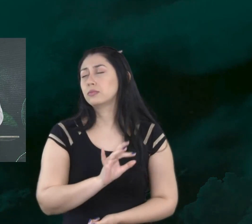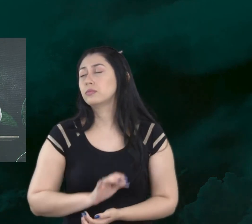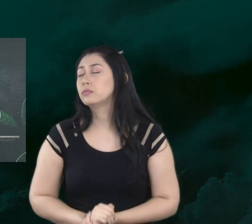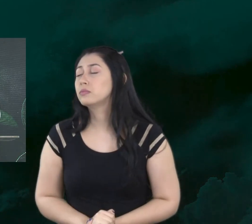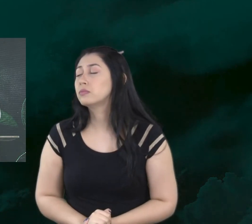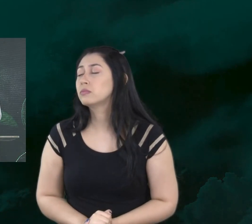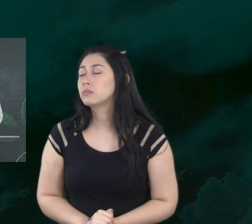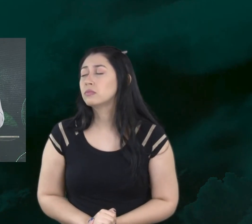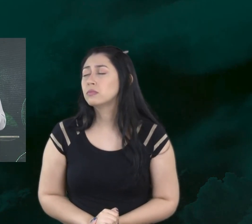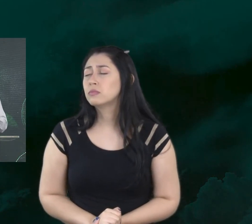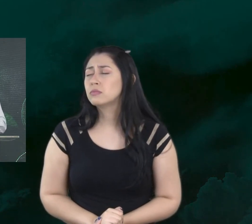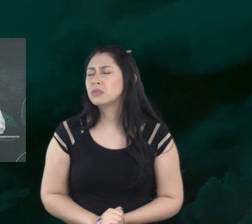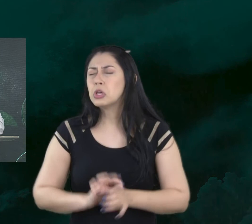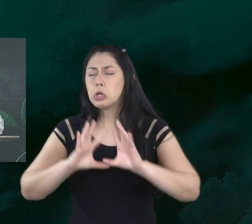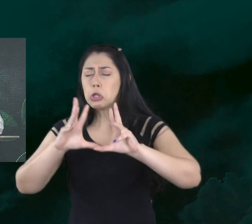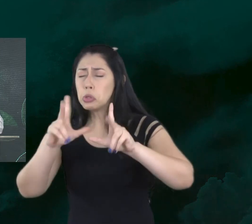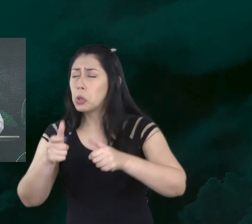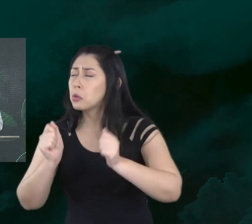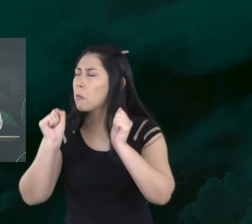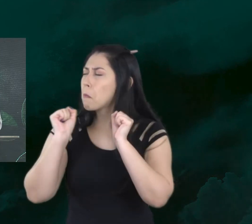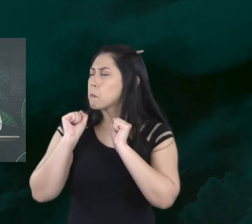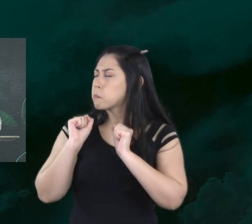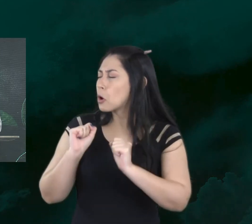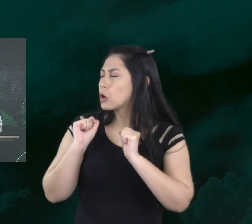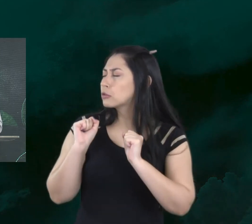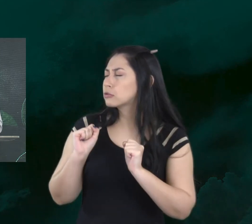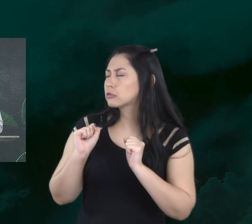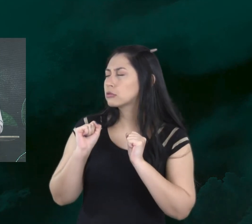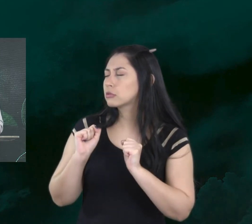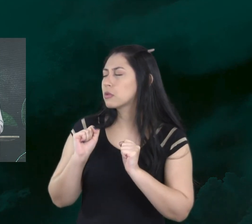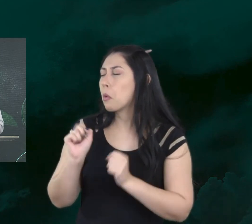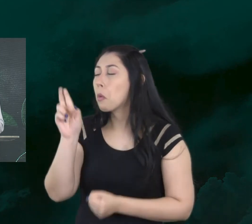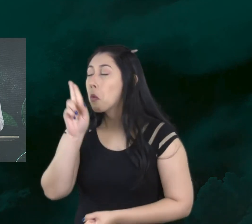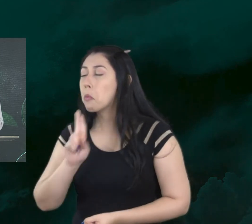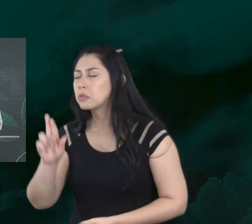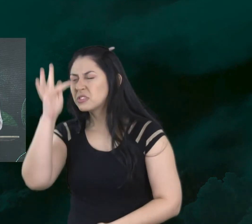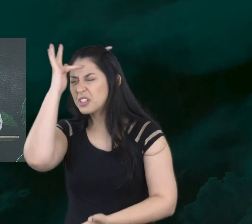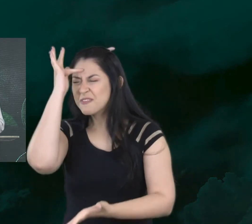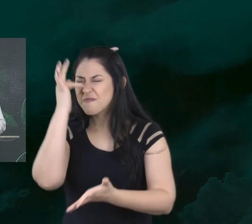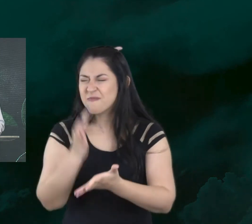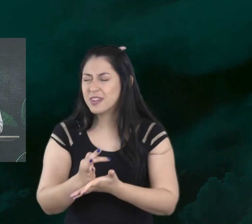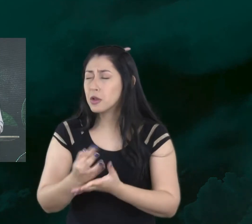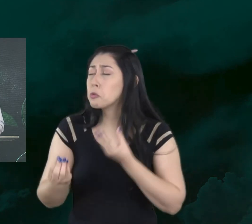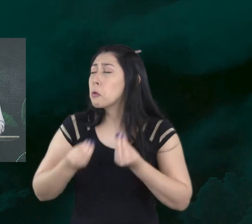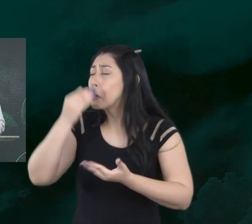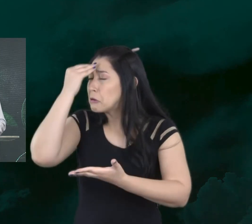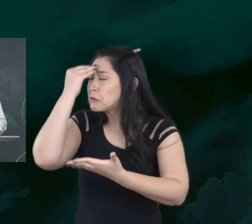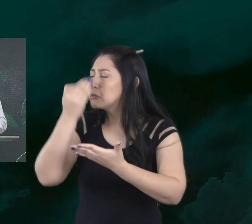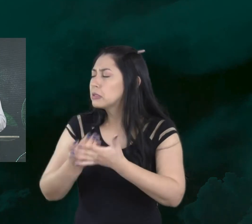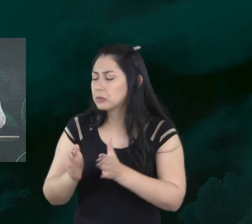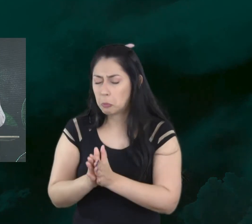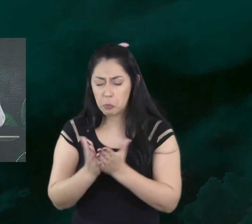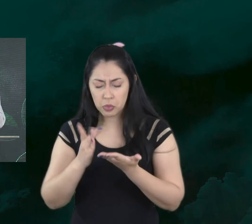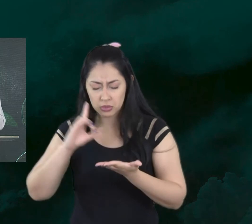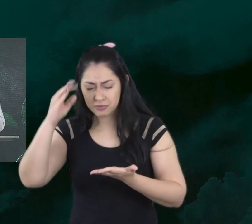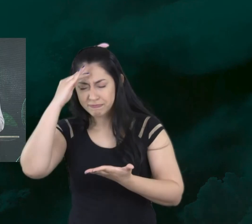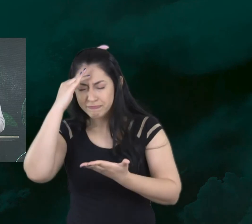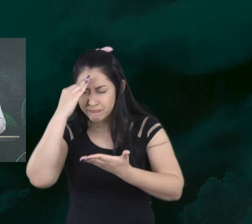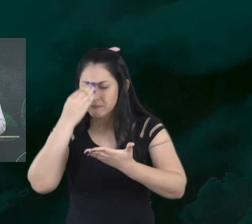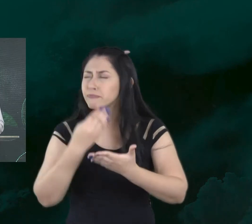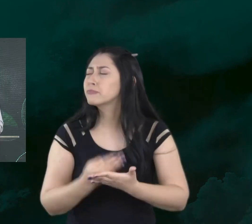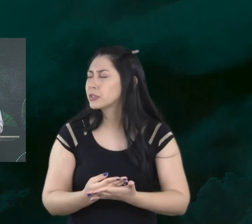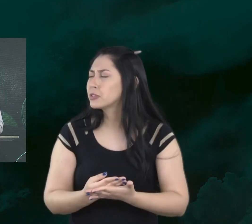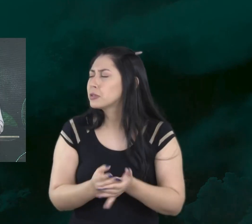ouvintes. Todos possam exercitar a sua fé crendo na sua palavra com